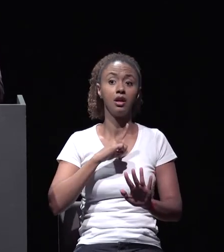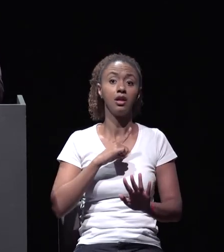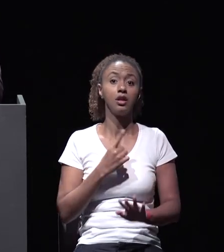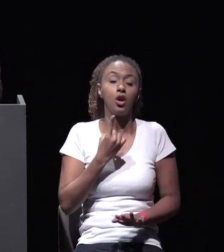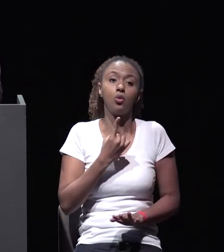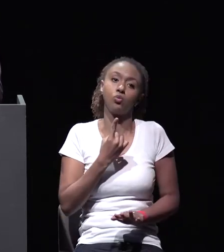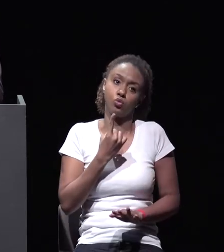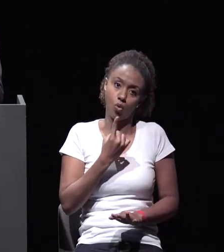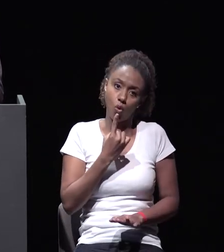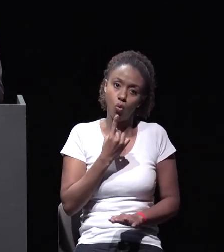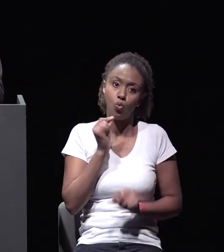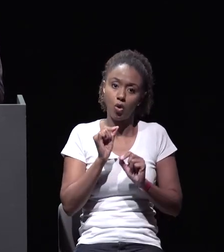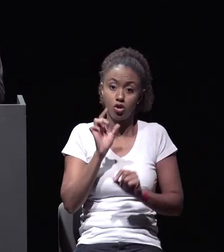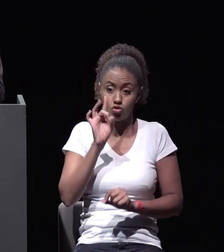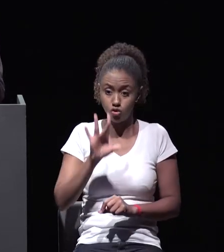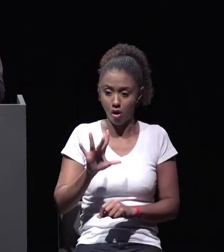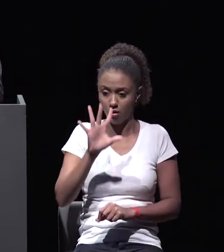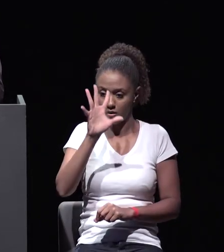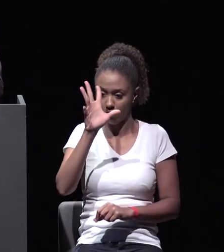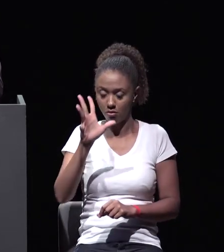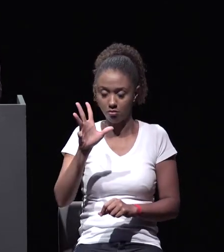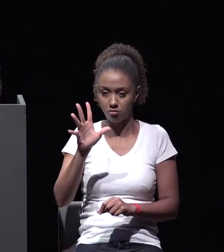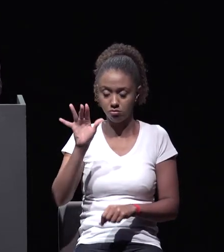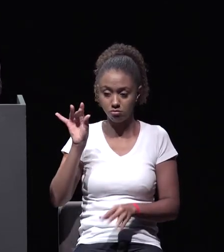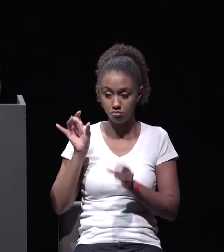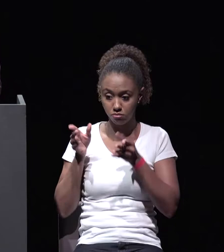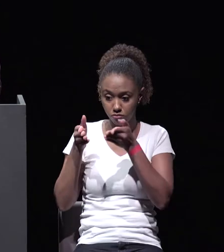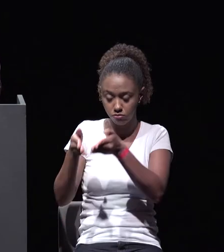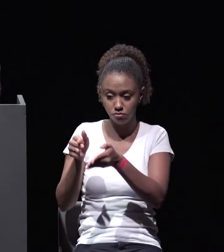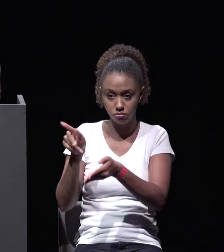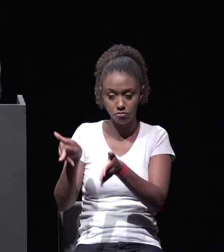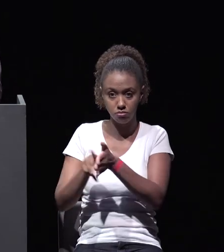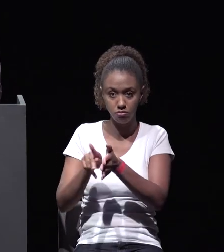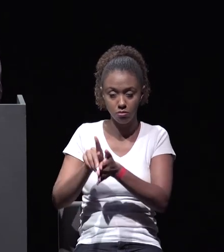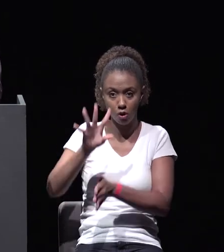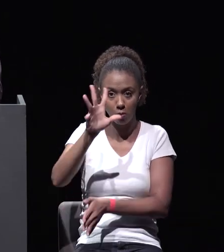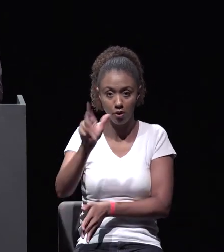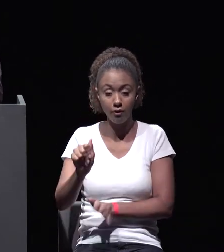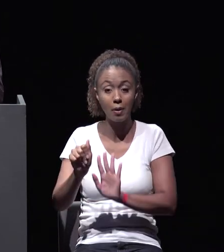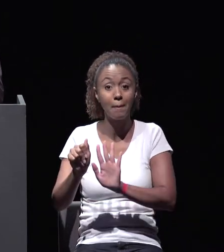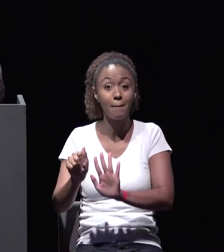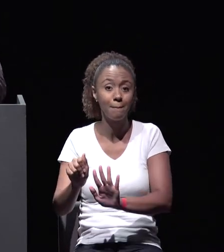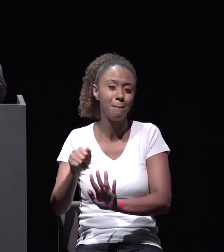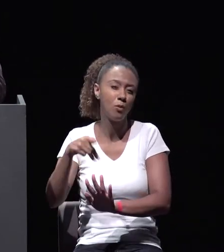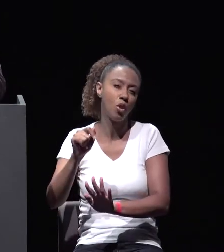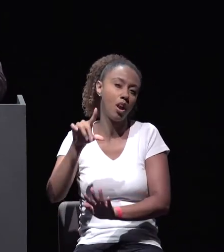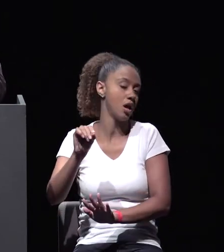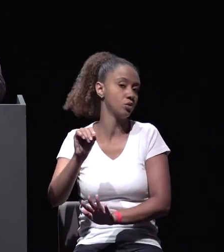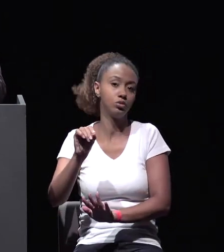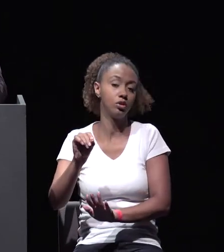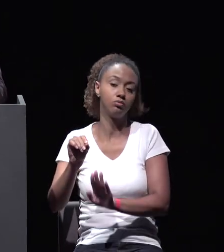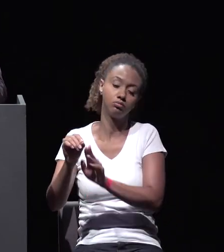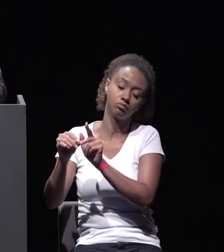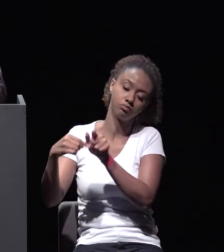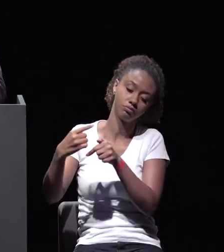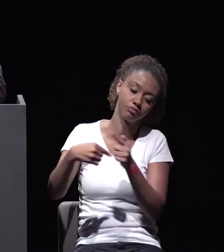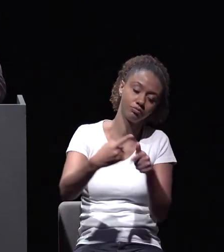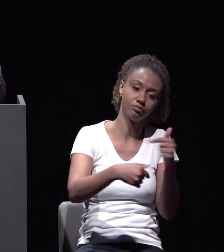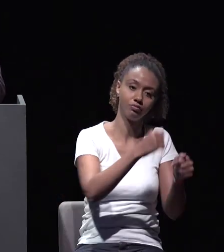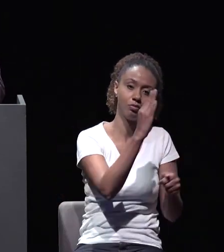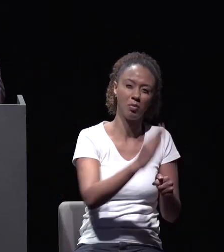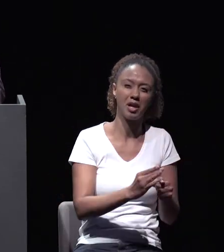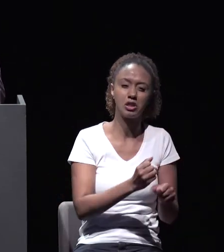matriz africana mas é do mulá tista do machismo como a síntese brasileira fez um discurso que dos anos 30 em diante